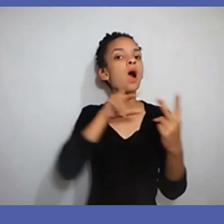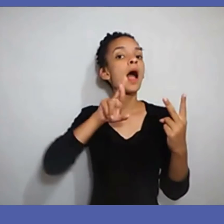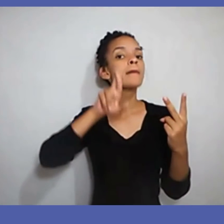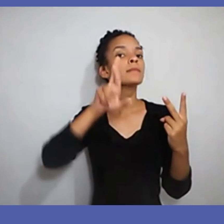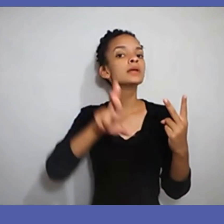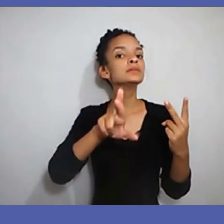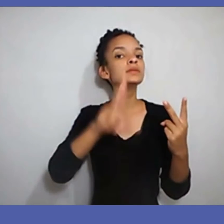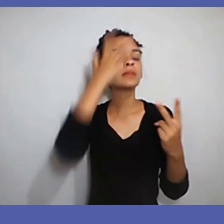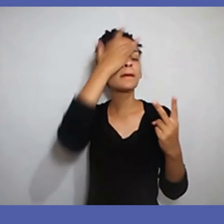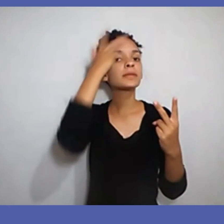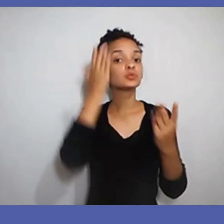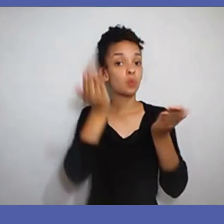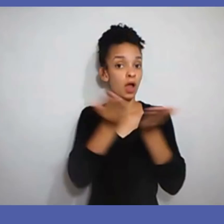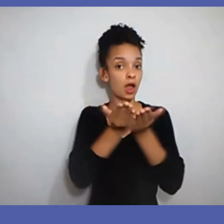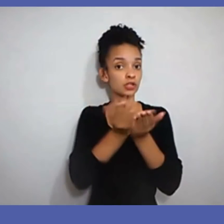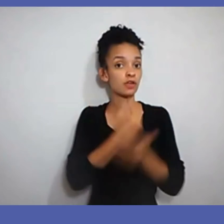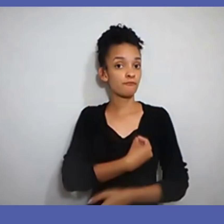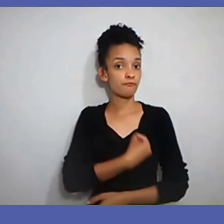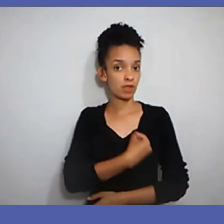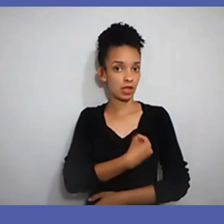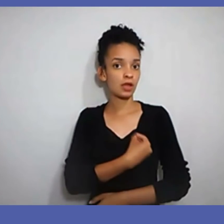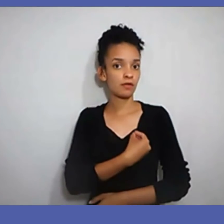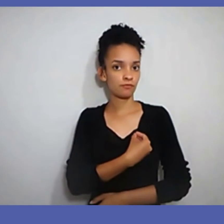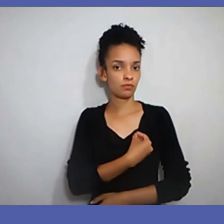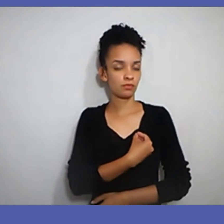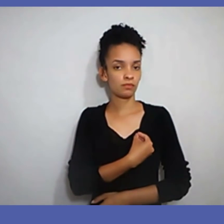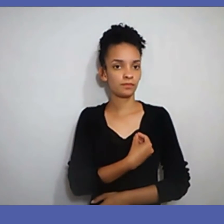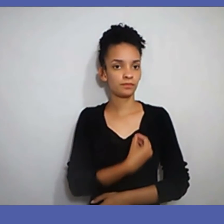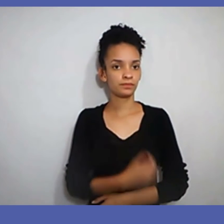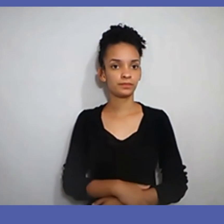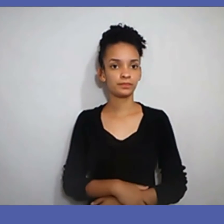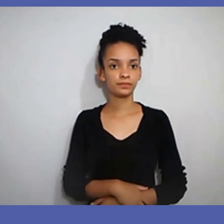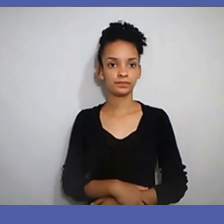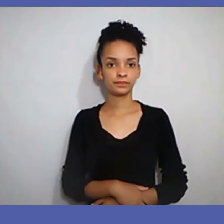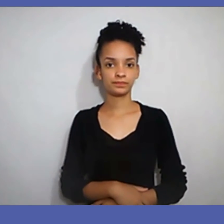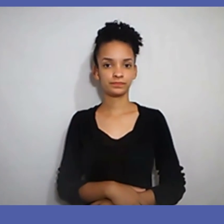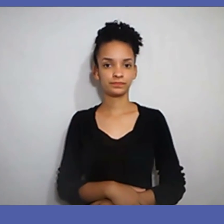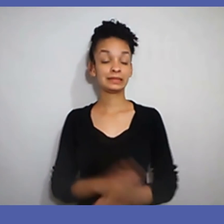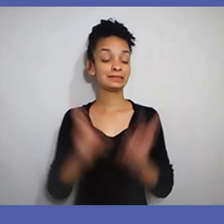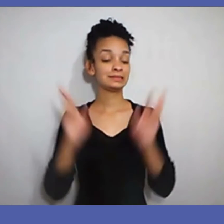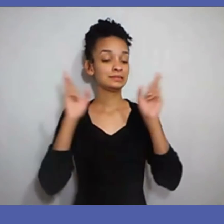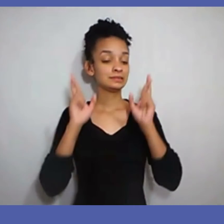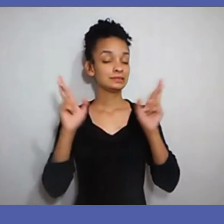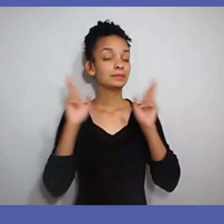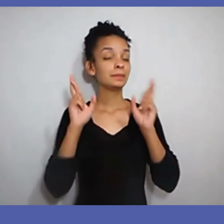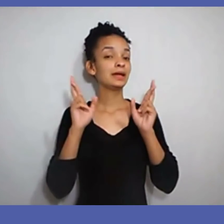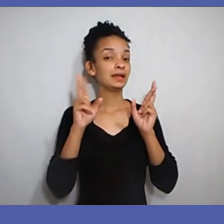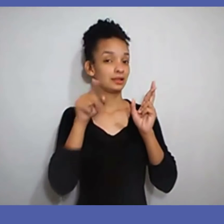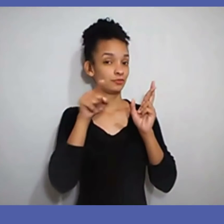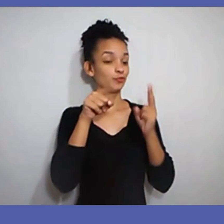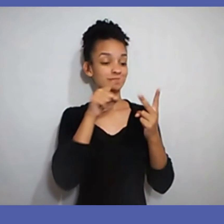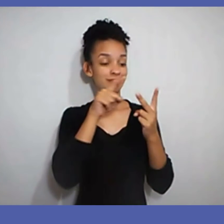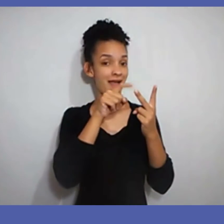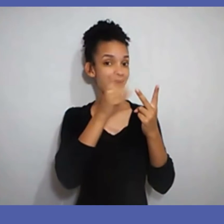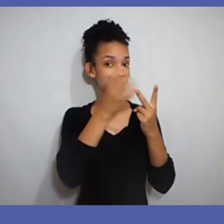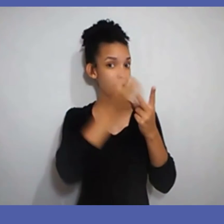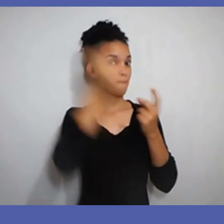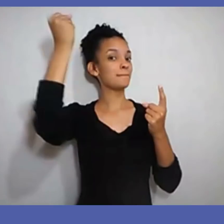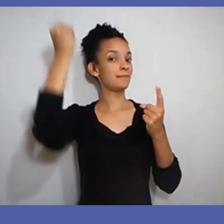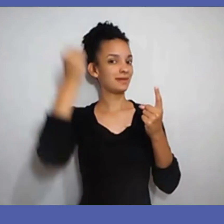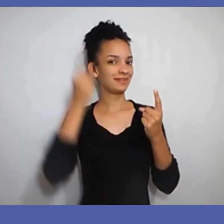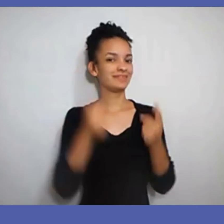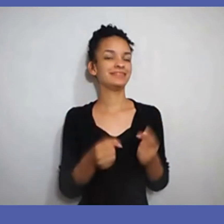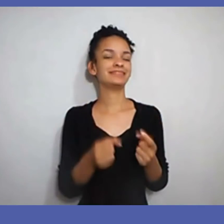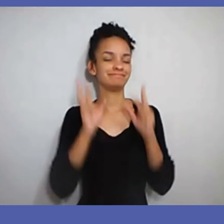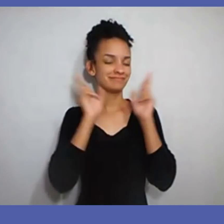vivos. Tá bom? Espero que vocês sejam esse um, né? Que seja levado, tá bom? Seja